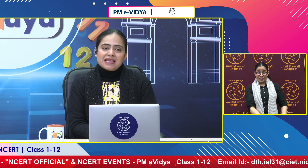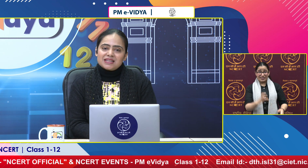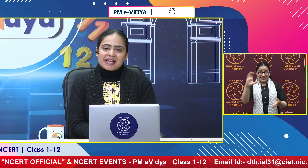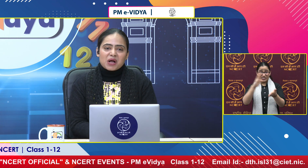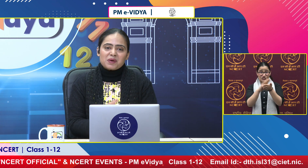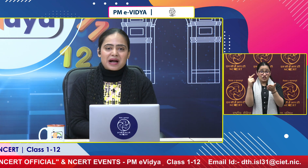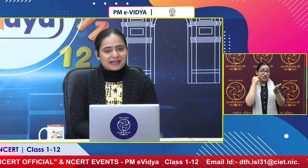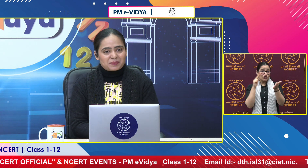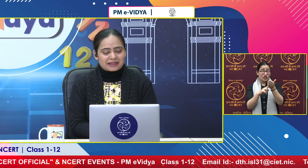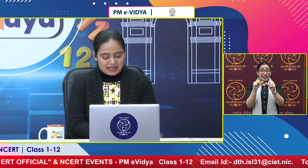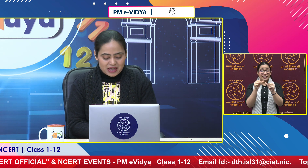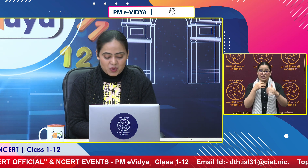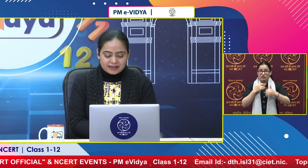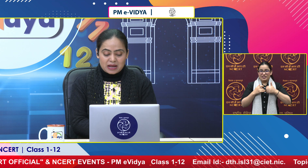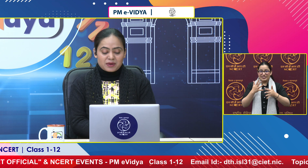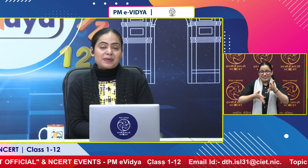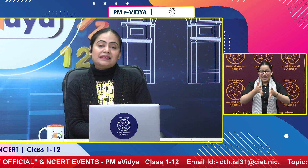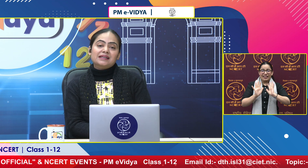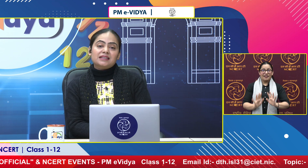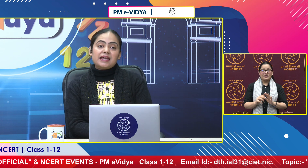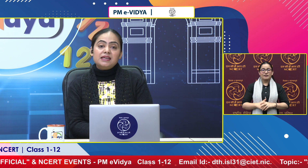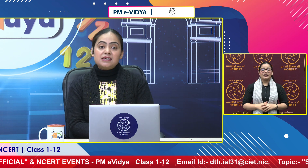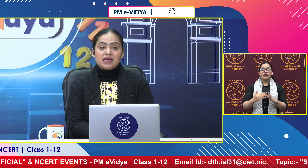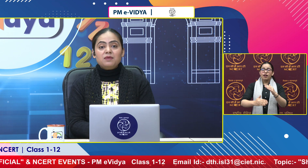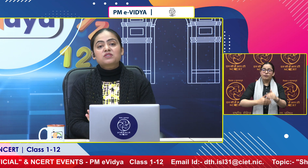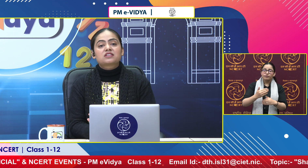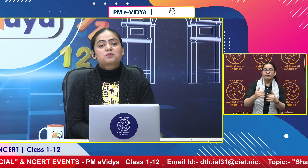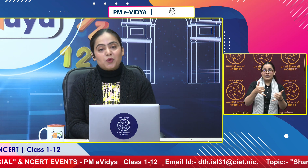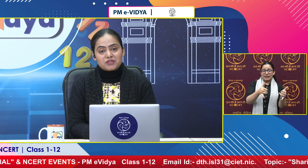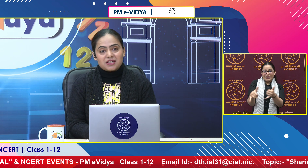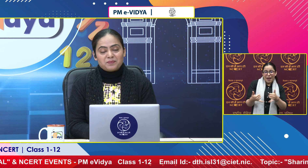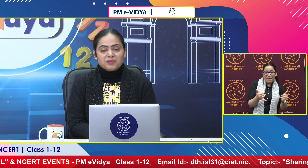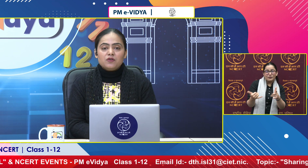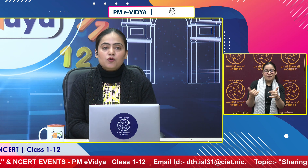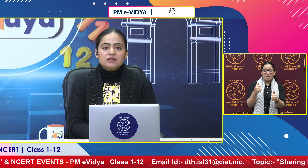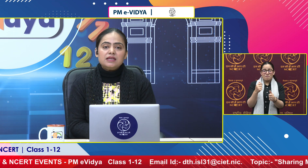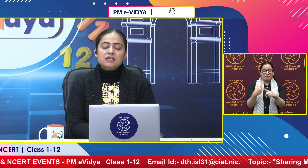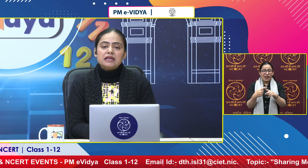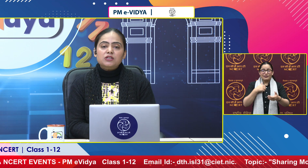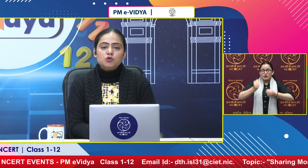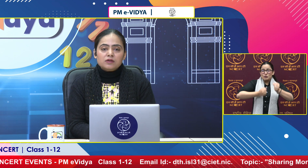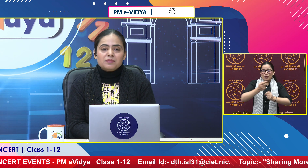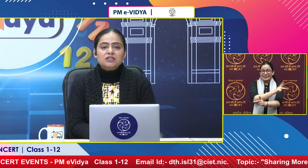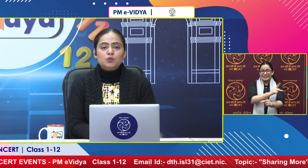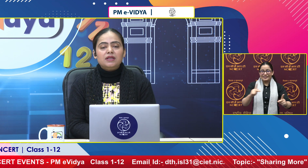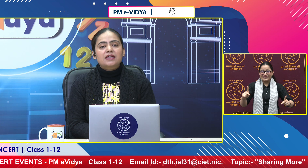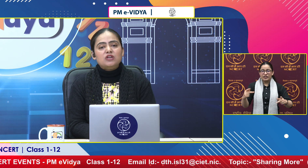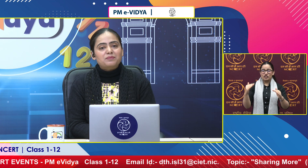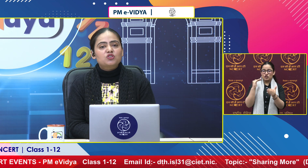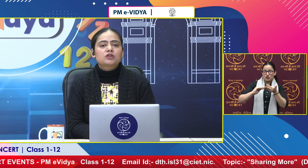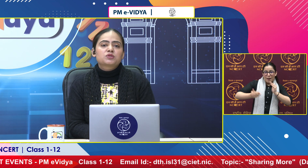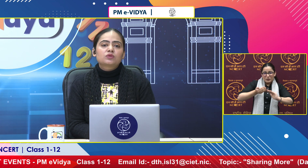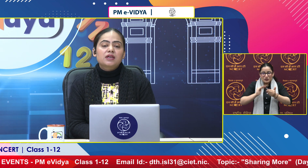वैसे। चलिए अब हम आगे बढ़ते हैं और अब हम बात करते हैं गेम्स एंड स्पोर्ट्स की। ऑफ कोर्स इतने सारे टूर्नामेंट्स होते